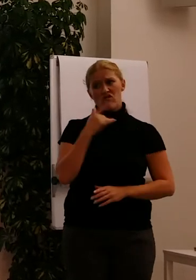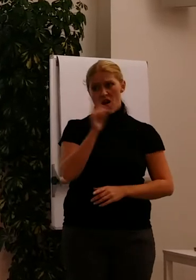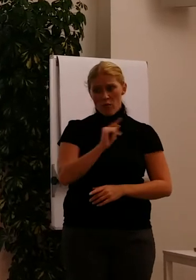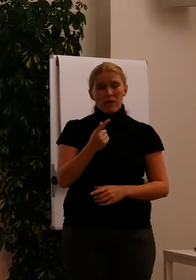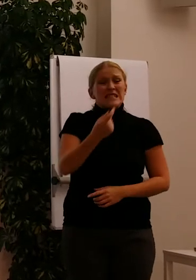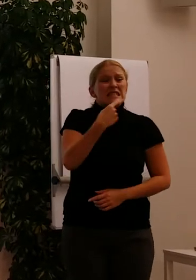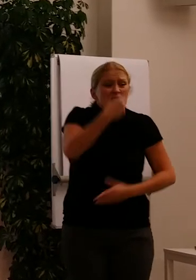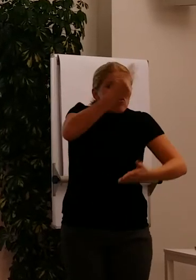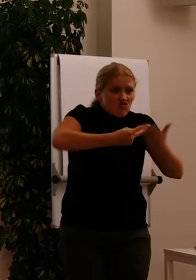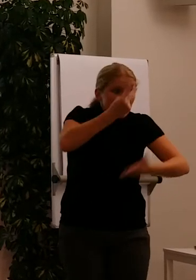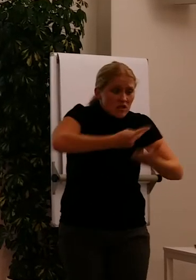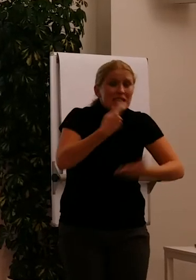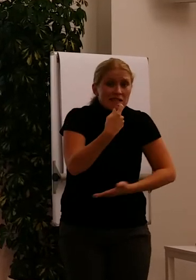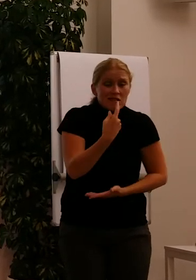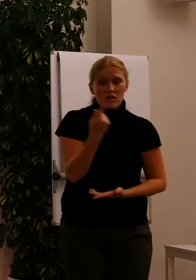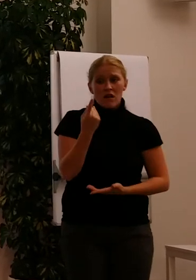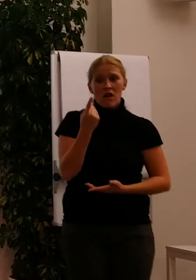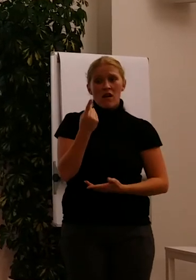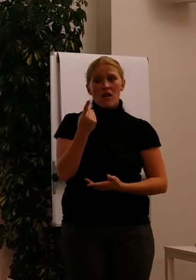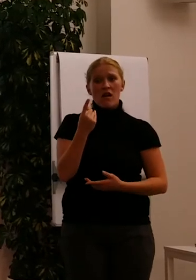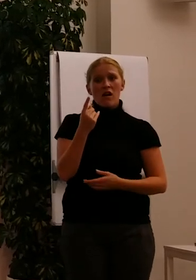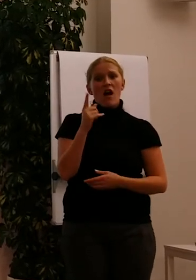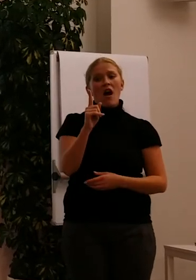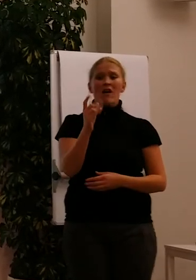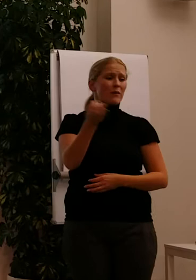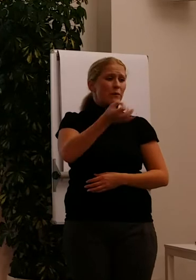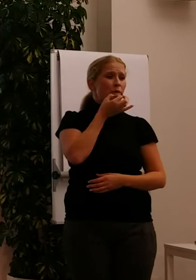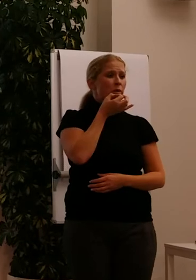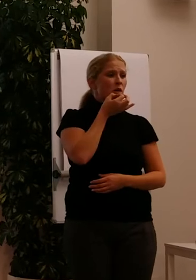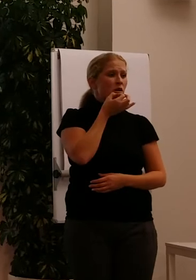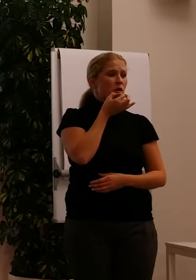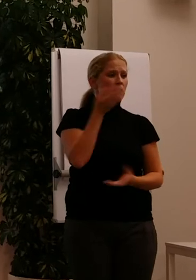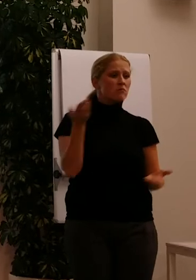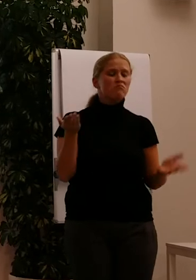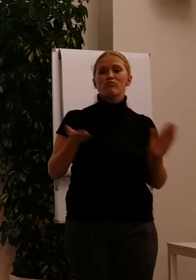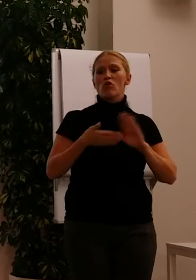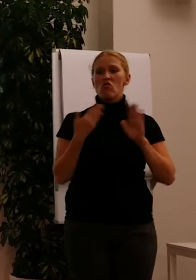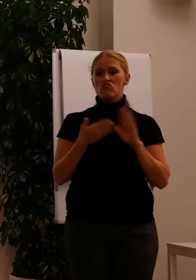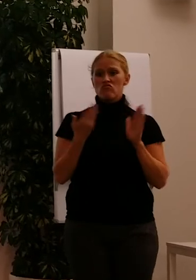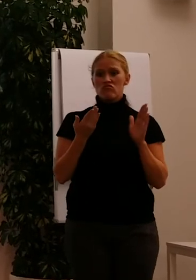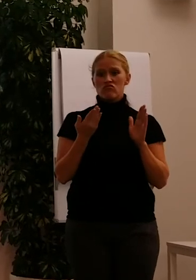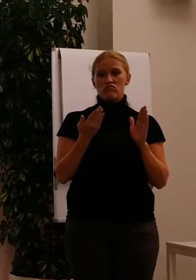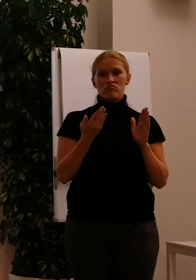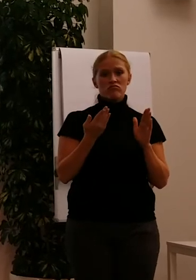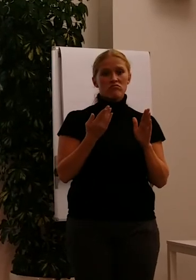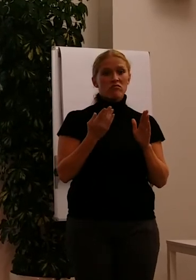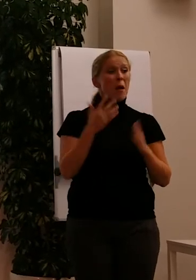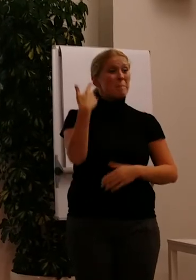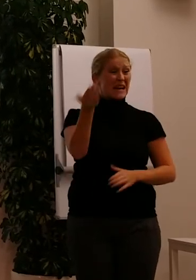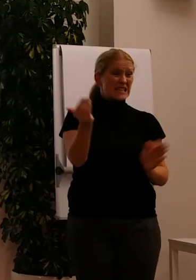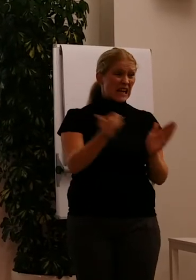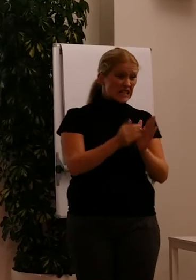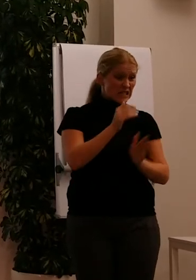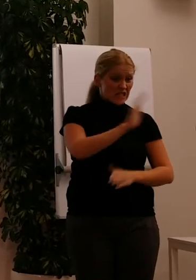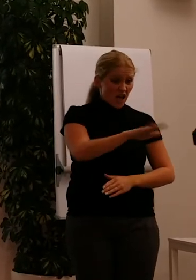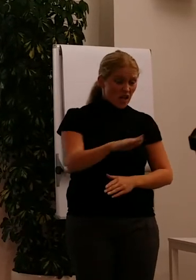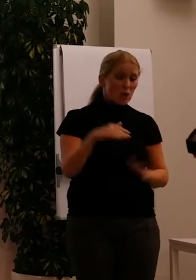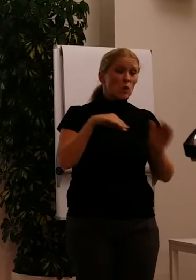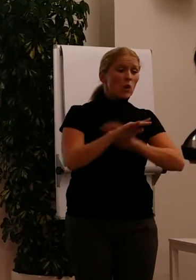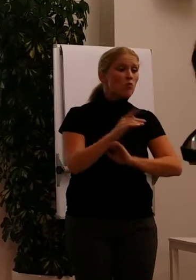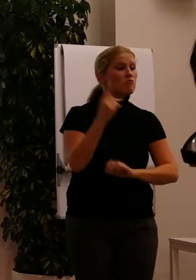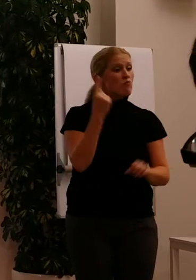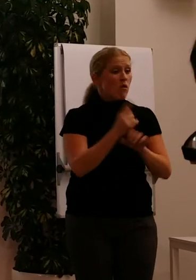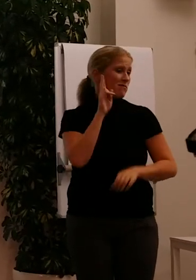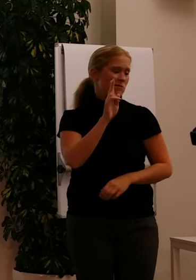číst. Ty děti chtějí číst a nějakým způsobem nemohou. Proč? Nejsou to pouze neslyšící děti, pro které je český jazyk